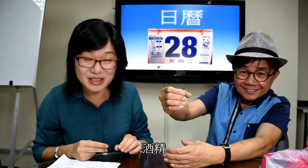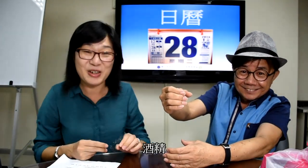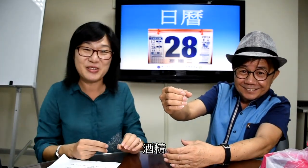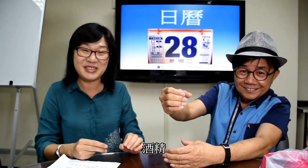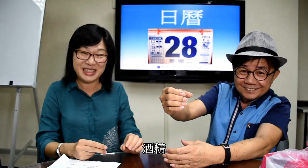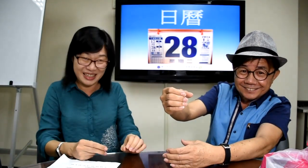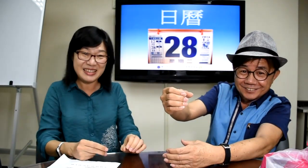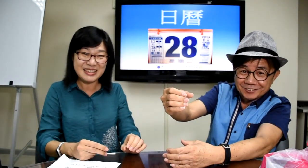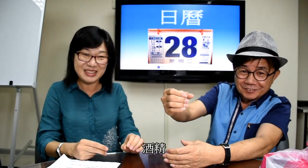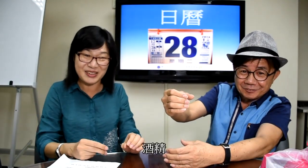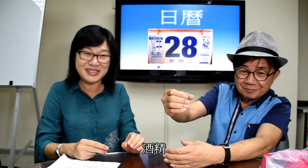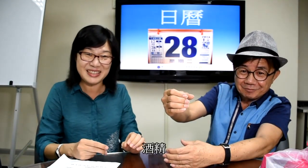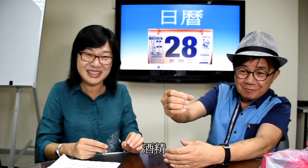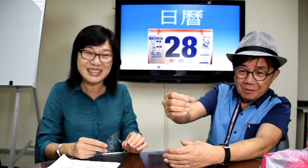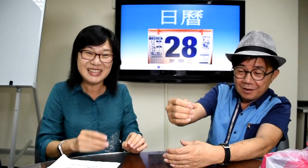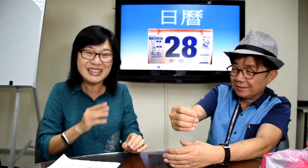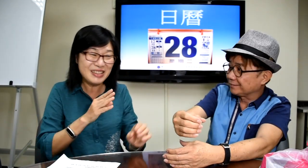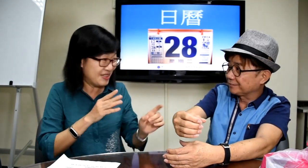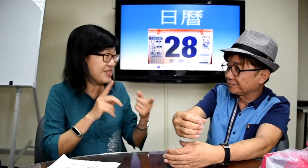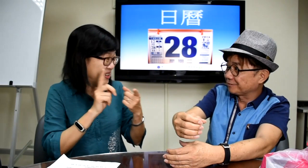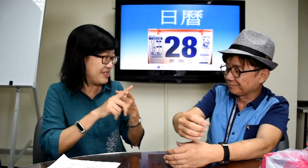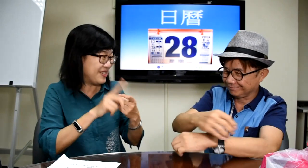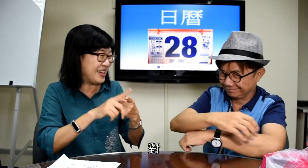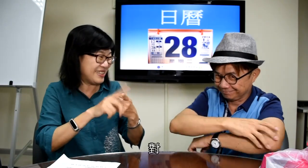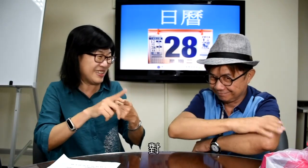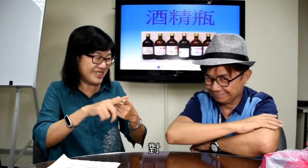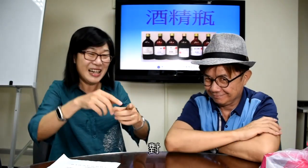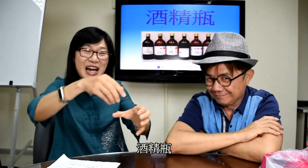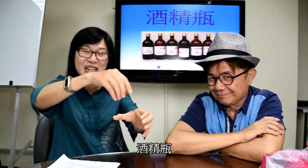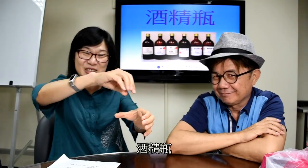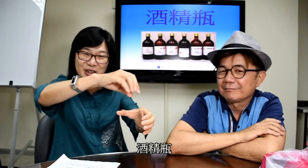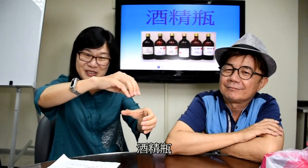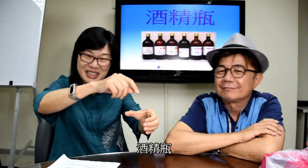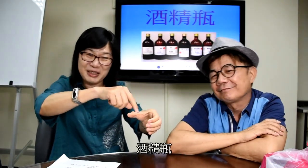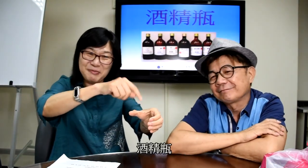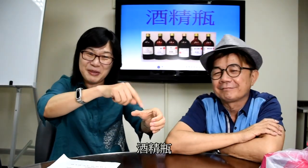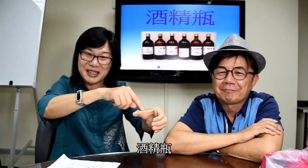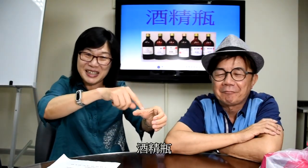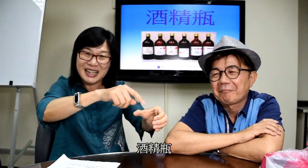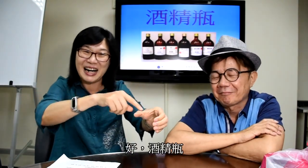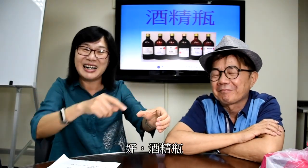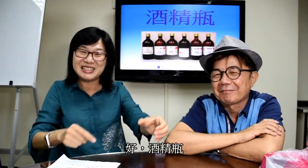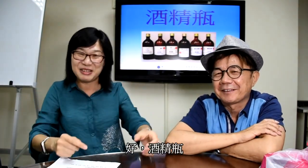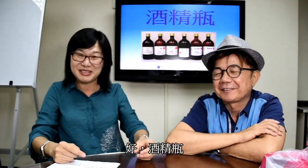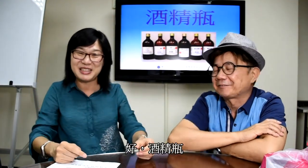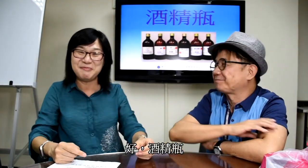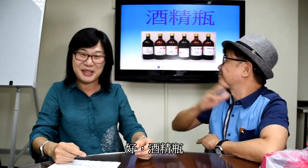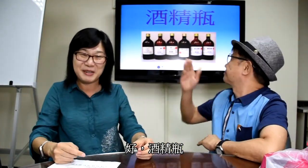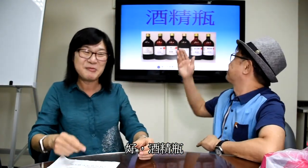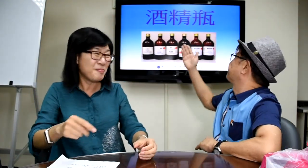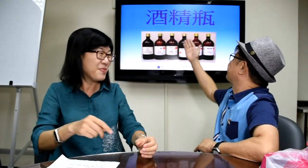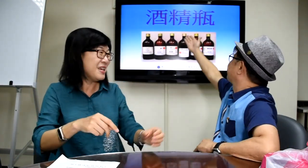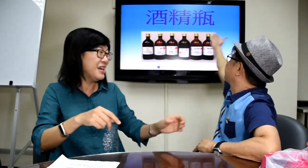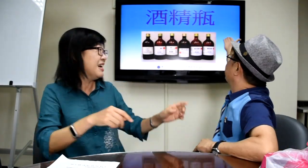酒精，酒精，对，酒精瓶，好，酒精瓶，